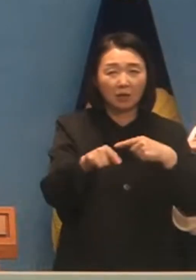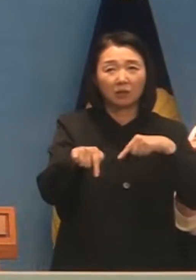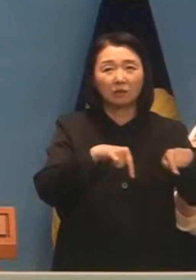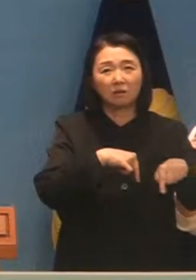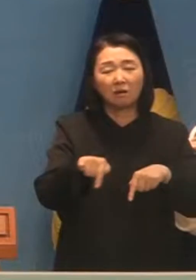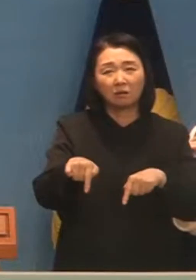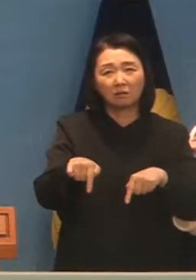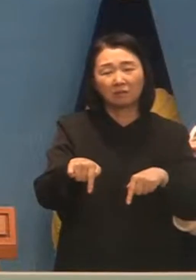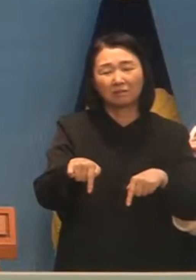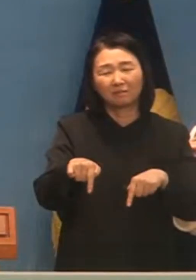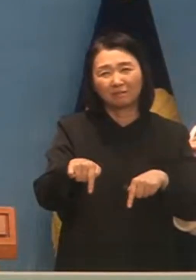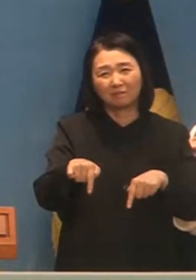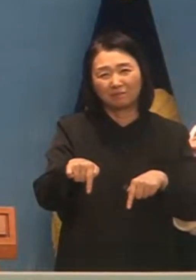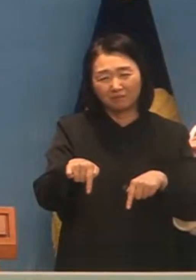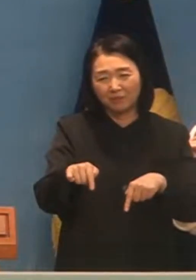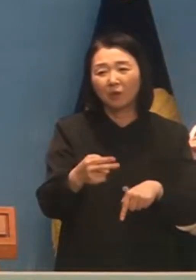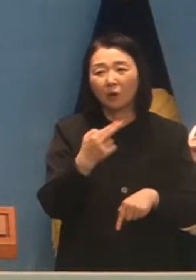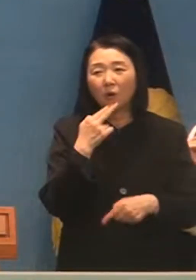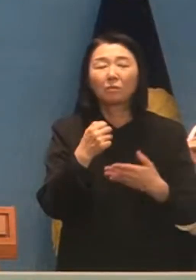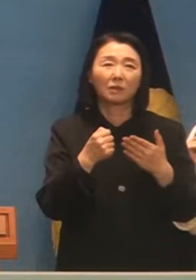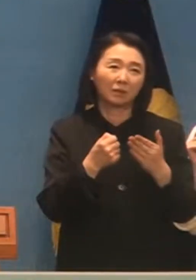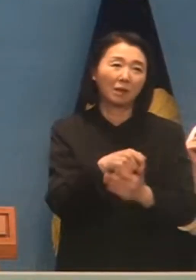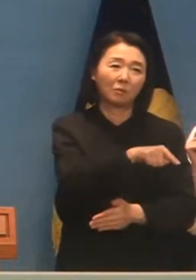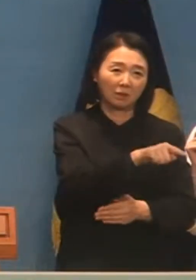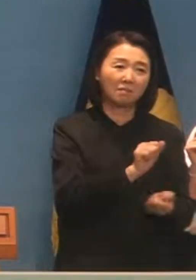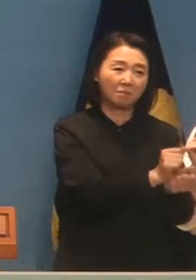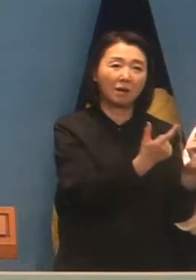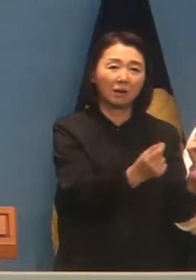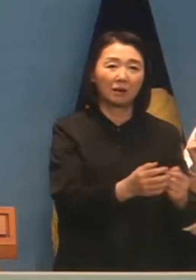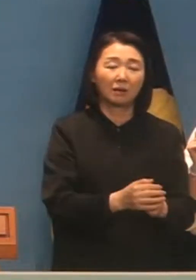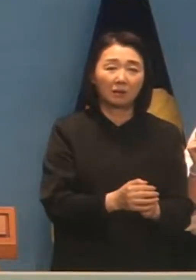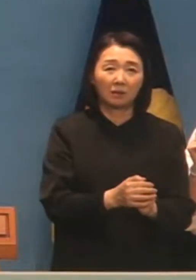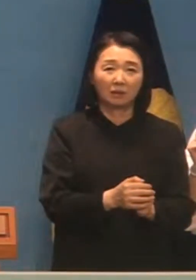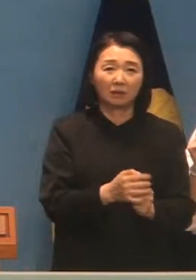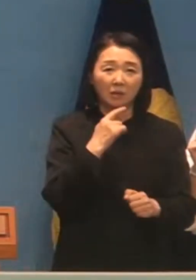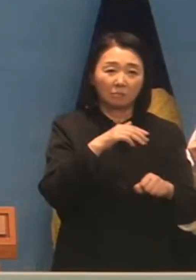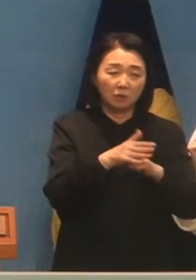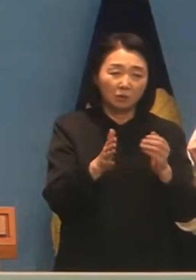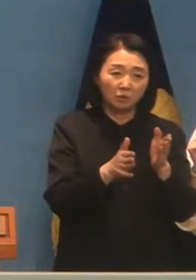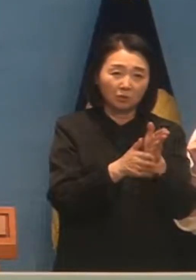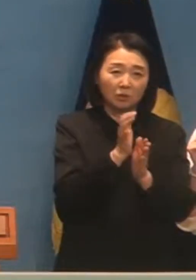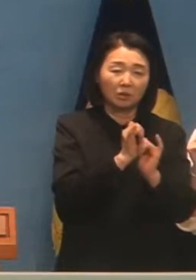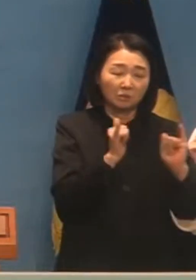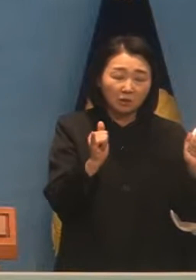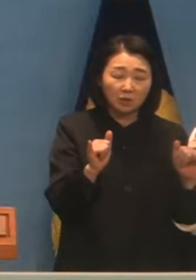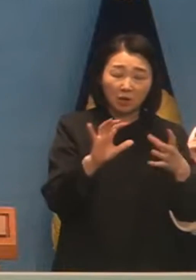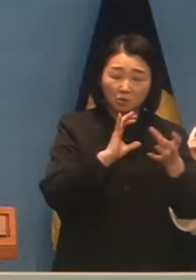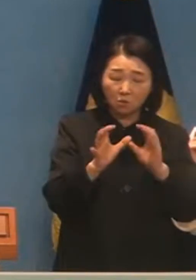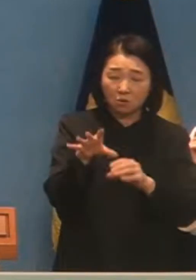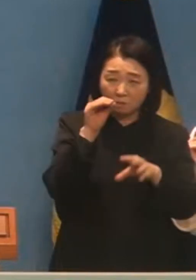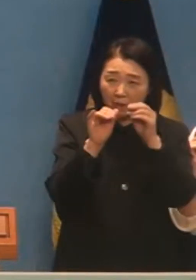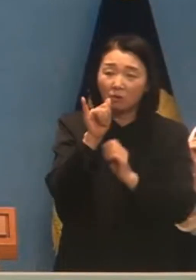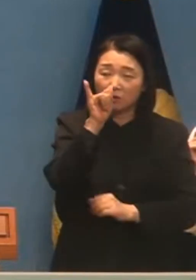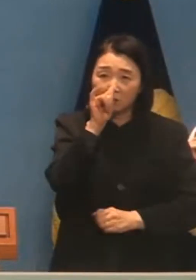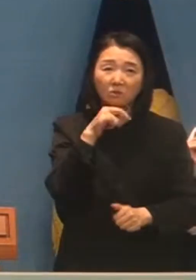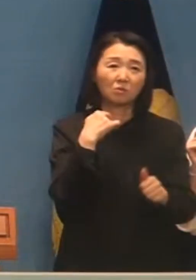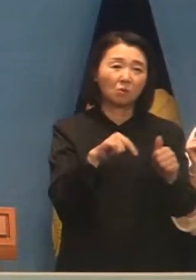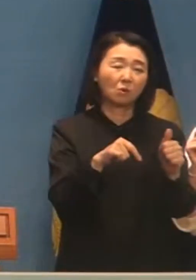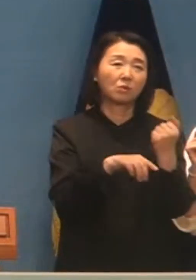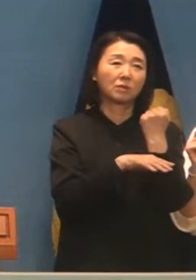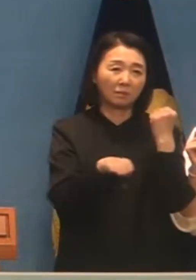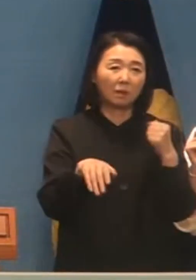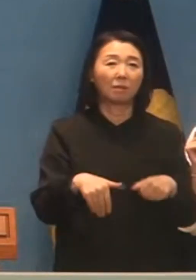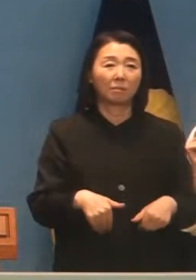교육과 기준의 부재에서 비롯됩니다. 민주시민 간의 존중과 토론을 학습하고 익힐 수 있는 교육